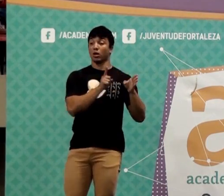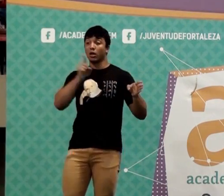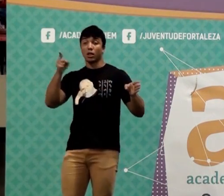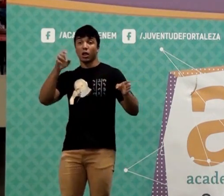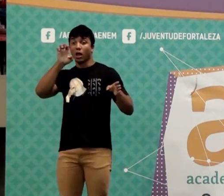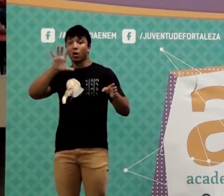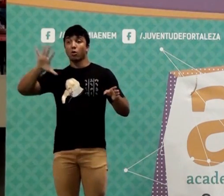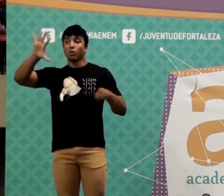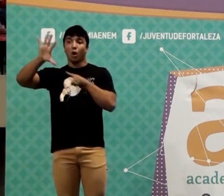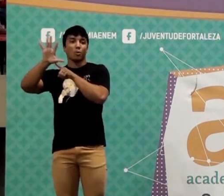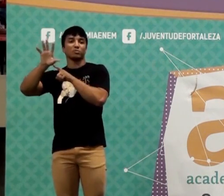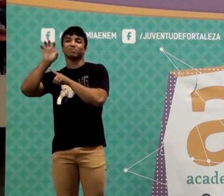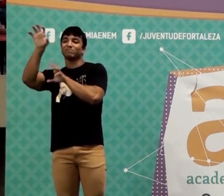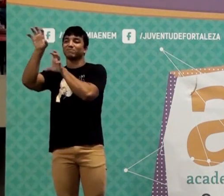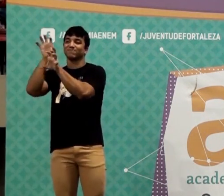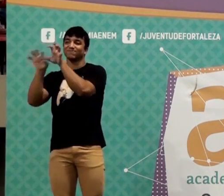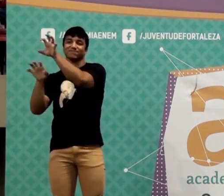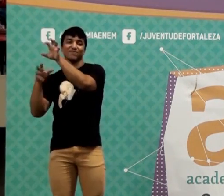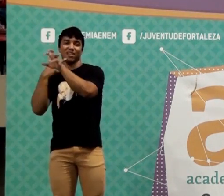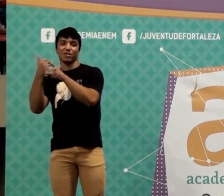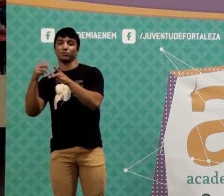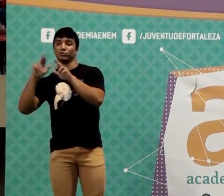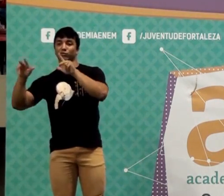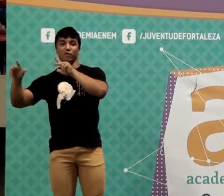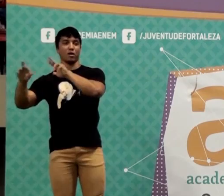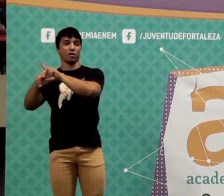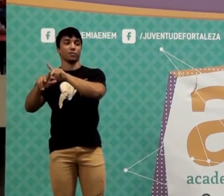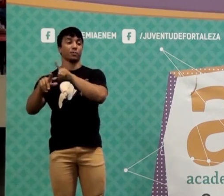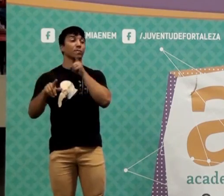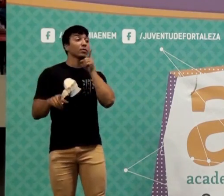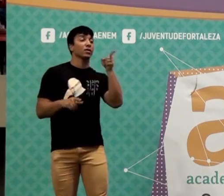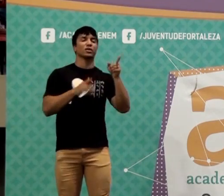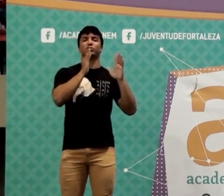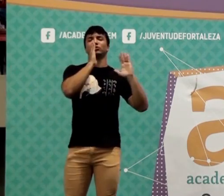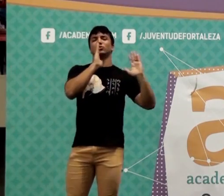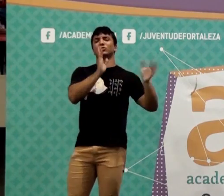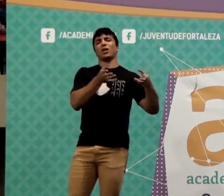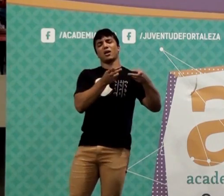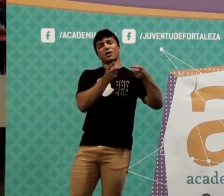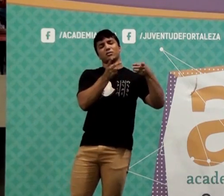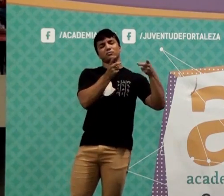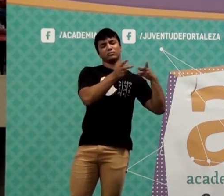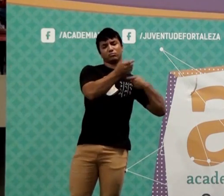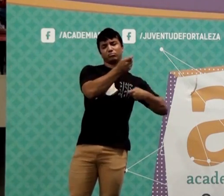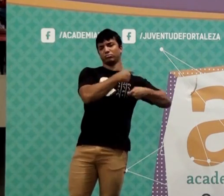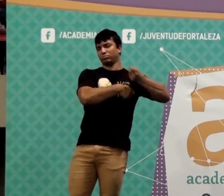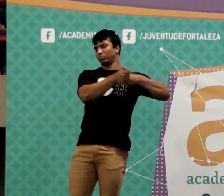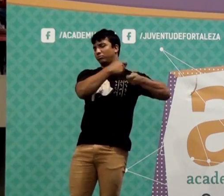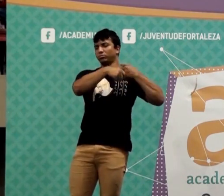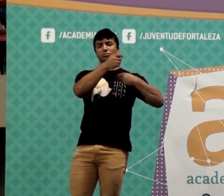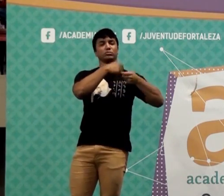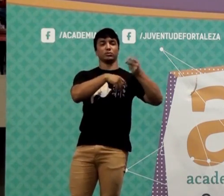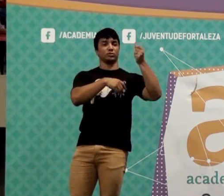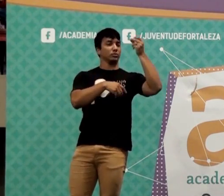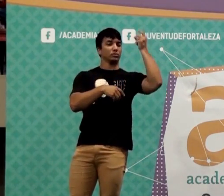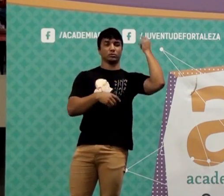o mapa de cima mais claro é Europa, o de baixo é a África. se emendando ali com a Ásia